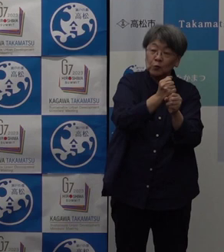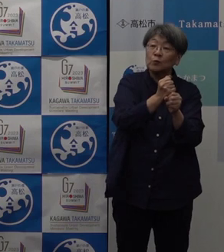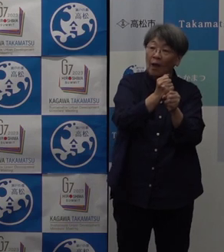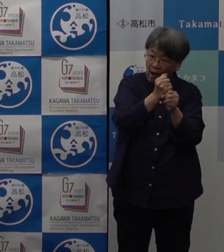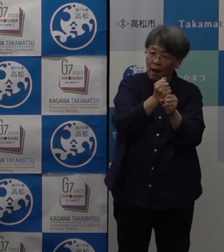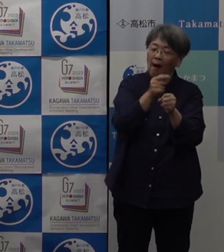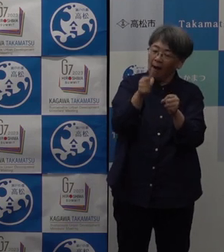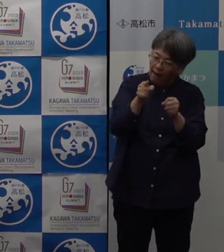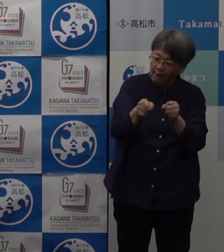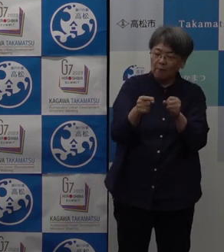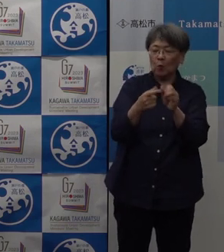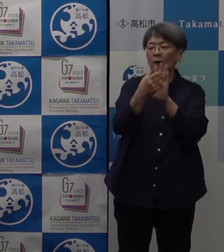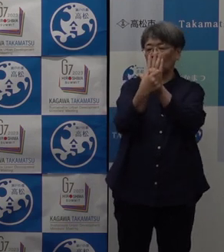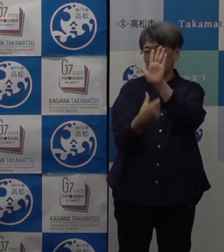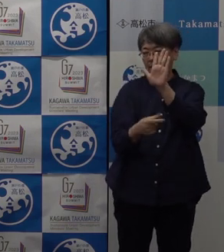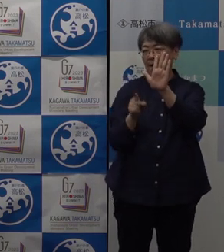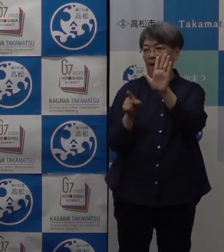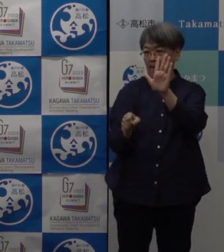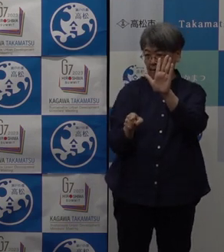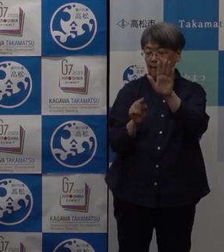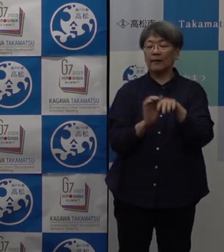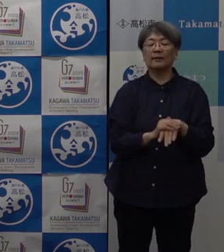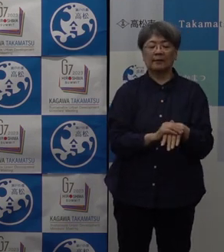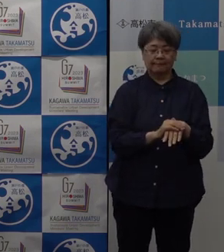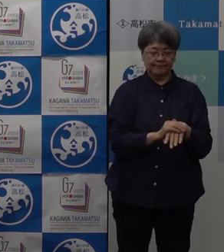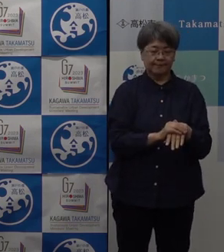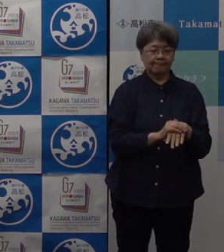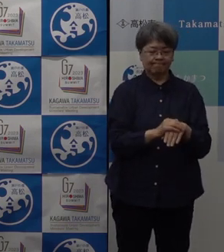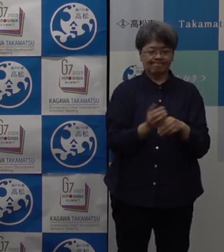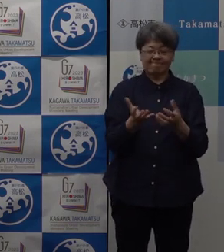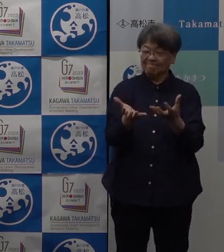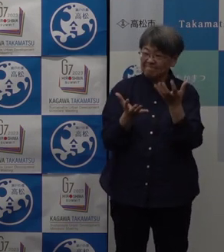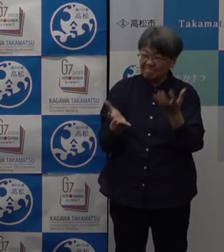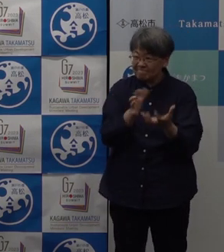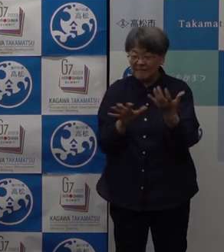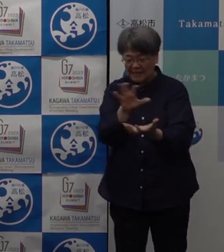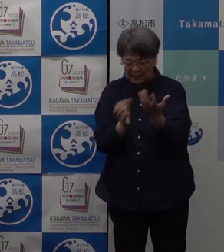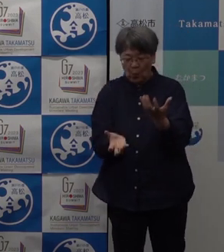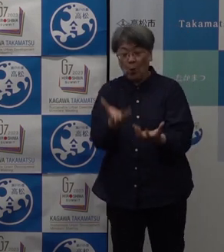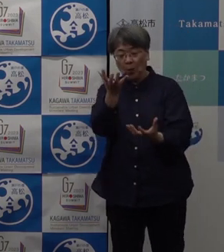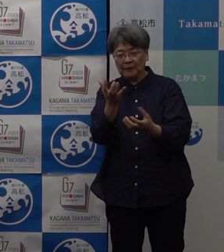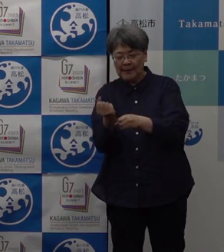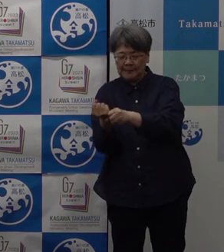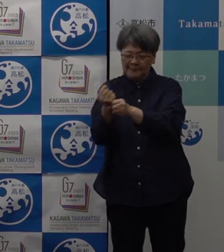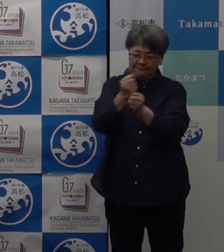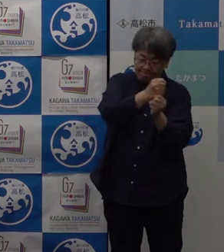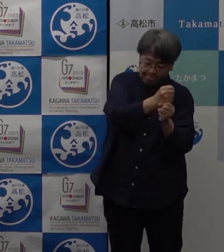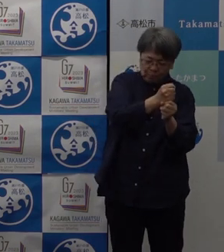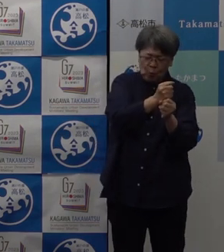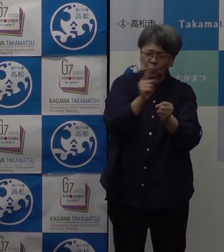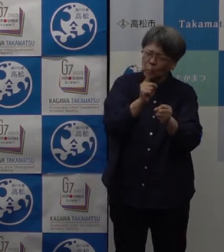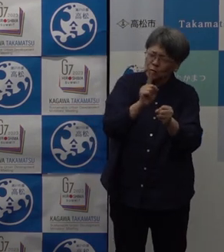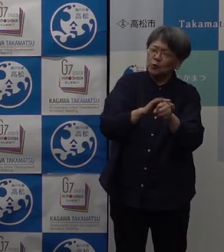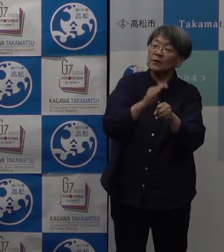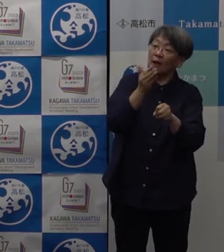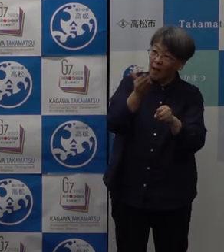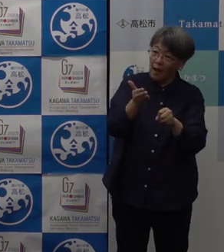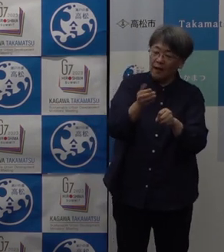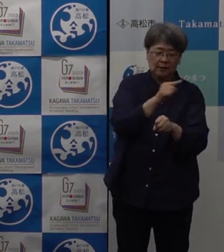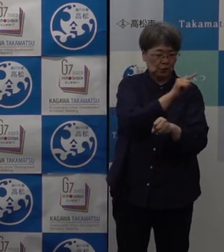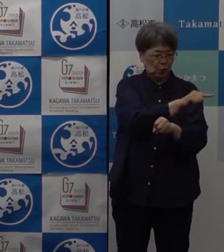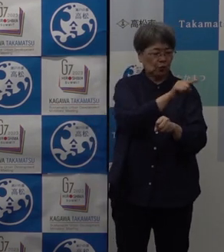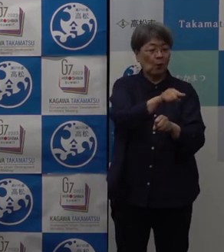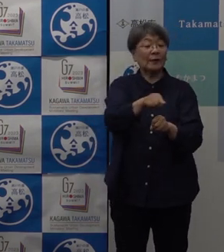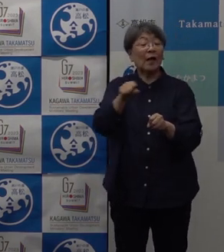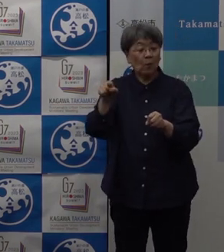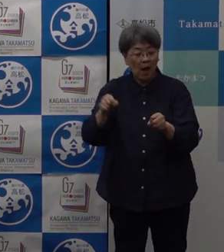つの大きなテーマだと聞いておりますけれども、災害が起こった場合の回復力をいかに測っていくのか、でそういう問題は全て